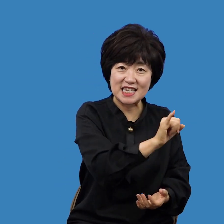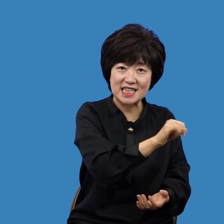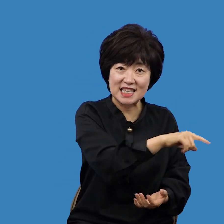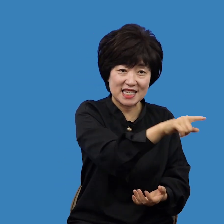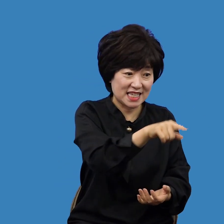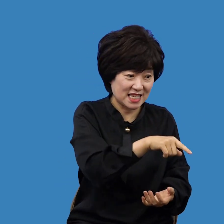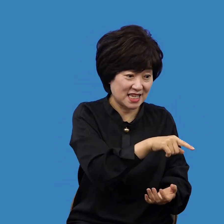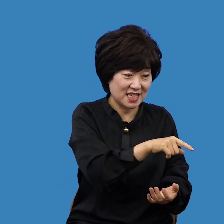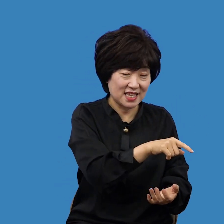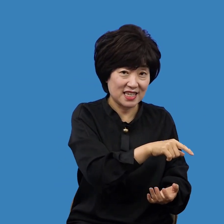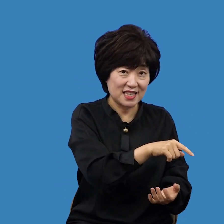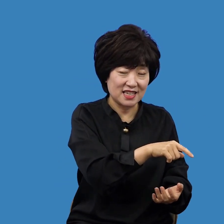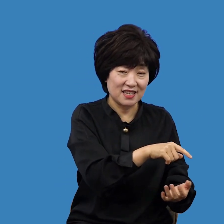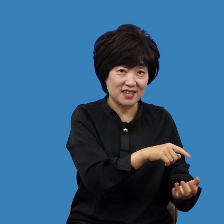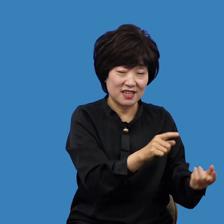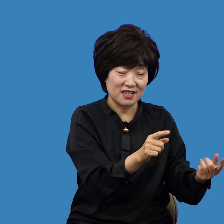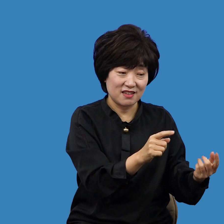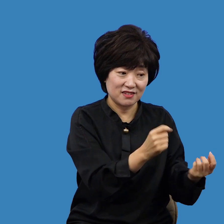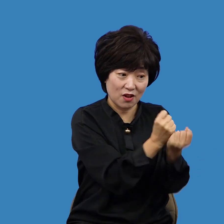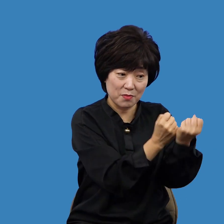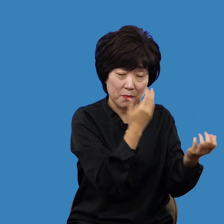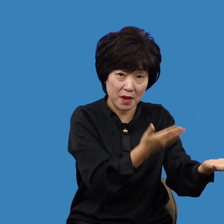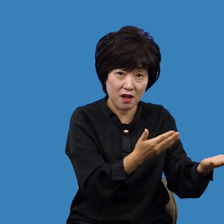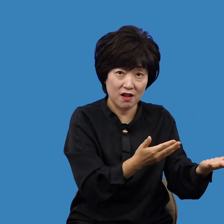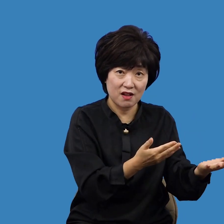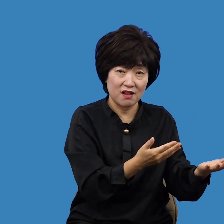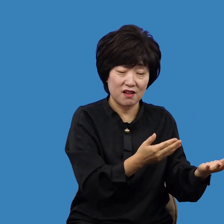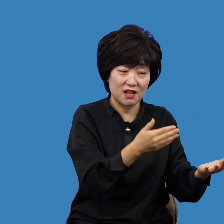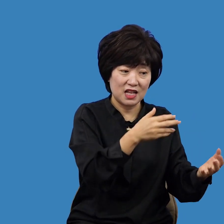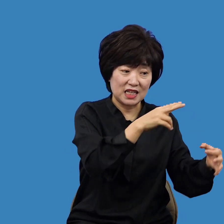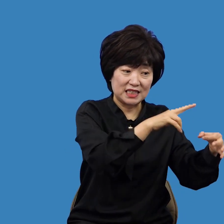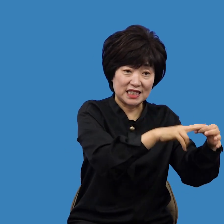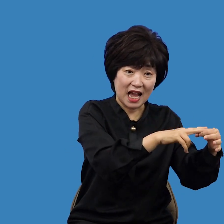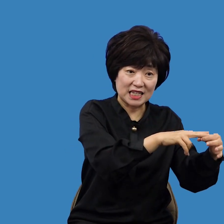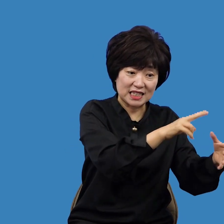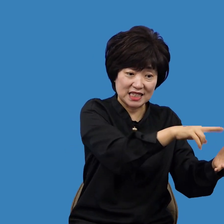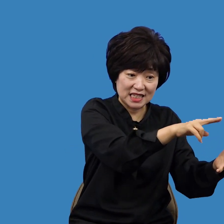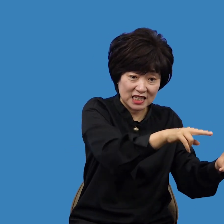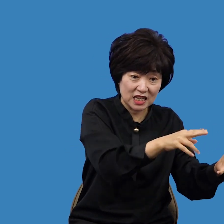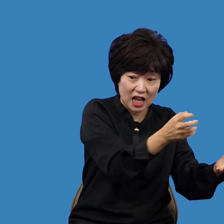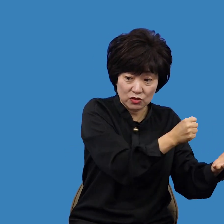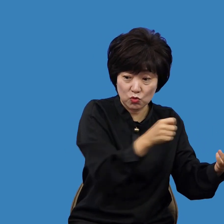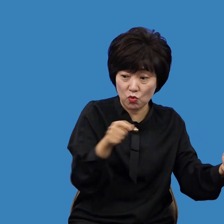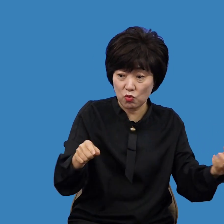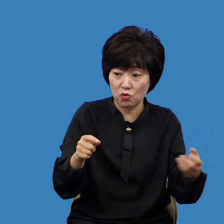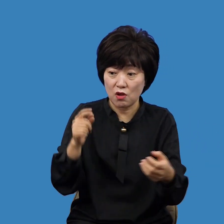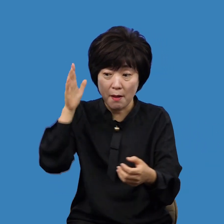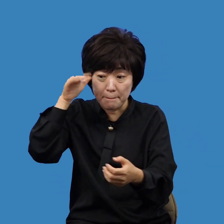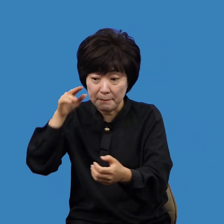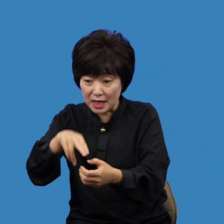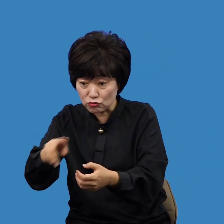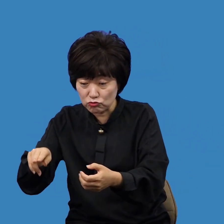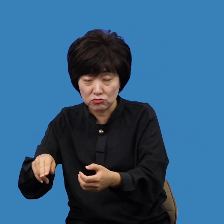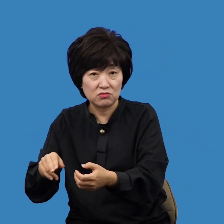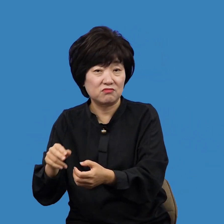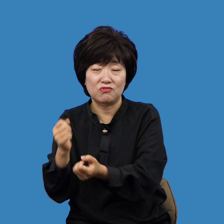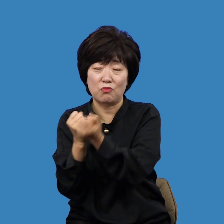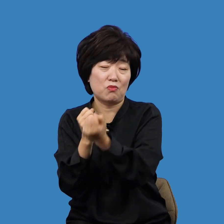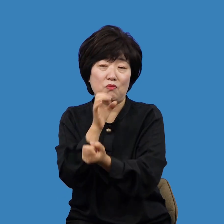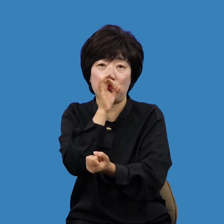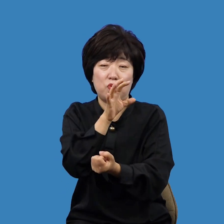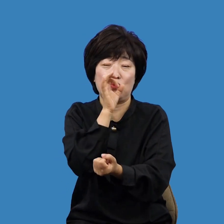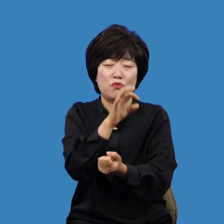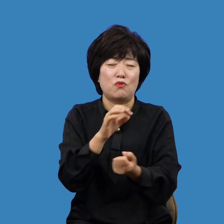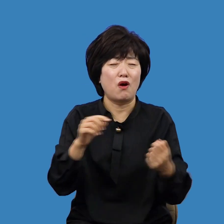안 되잖아 이게. 또 장기의 룰을 가지고 바둑을 설명할 수 있습니까? 설명이 안 되죠. 이거하고 마찬가지라는 거예요. 그래서